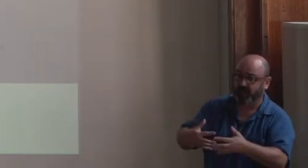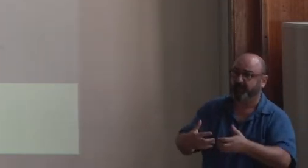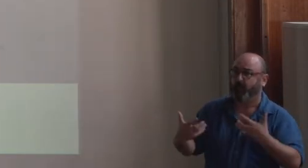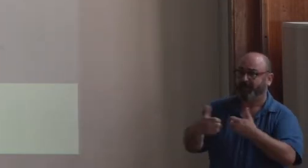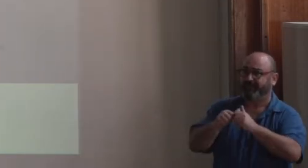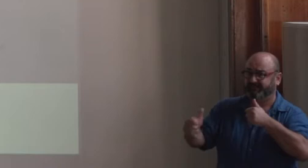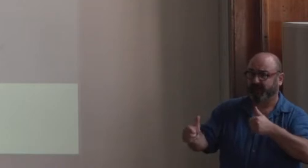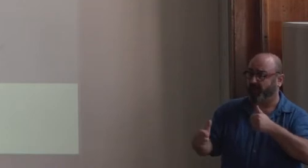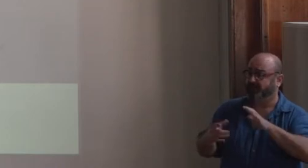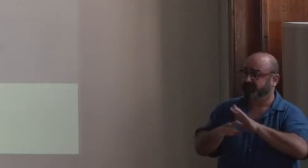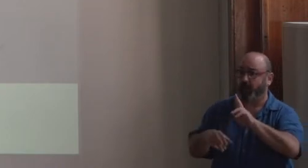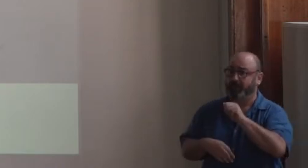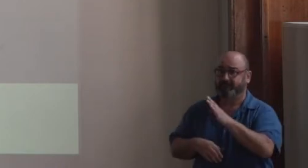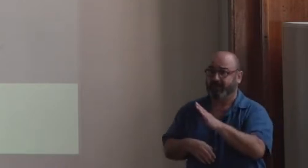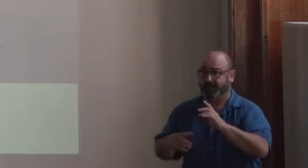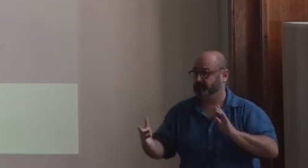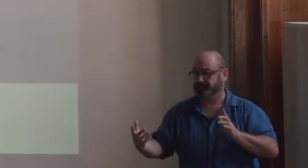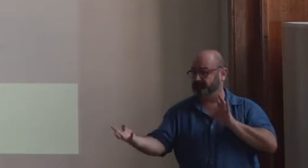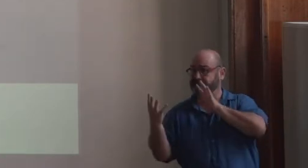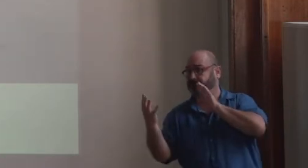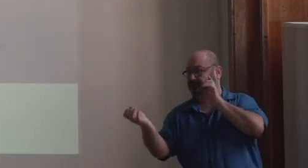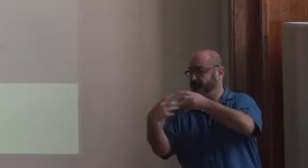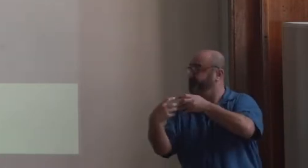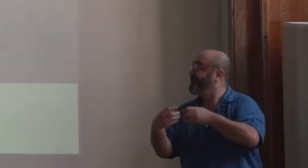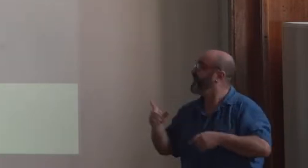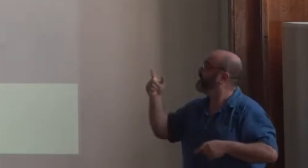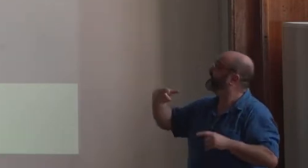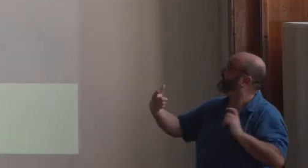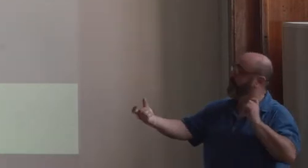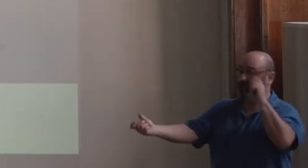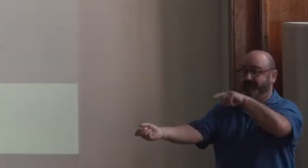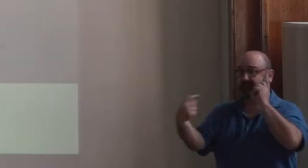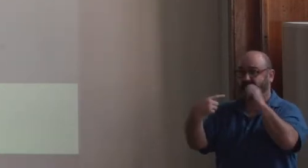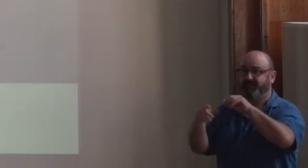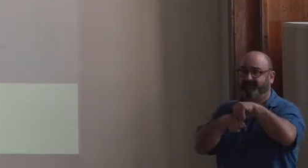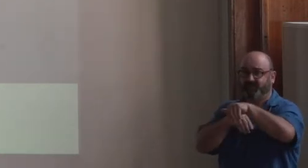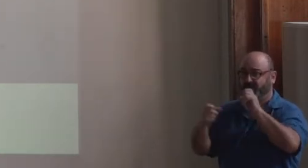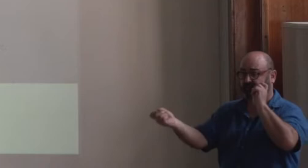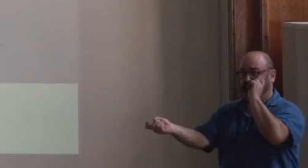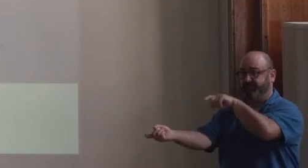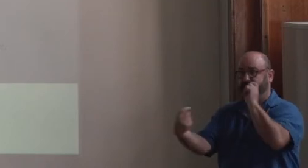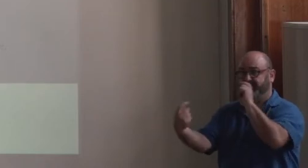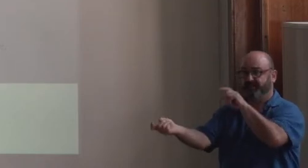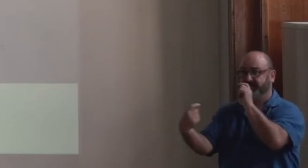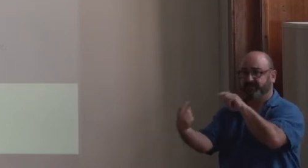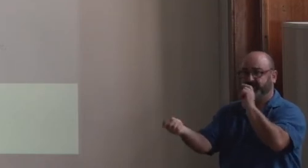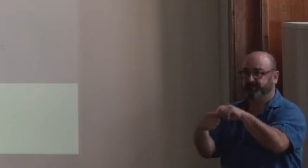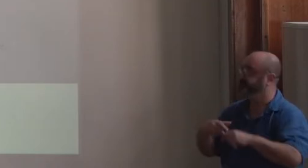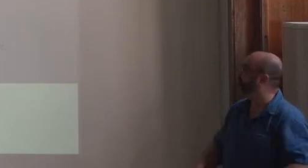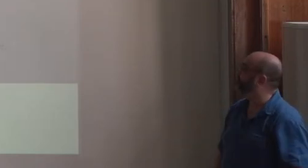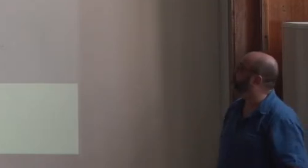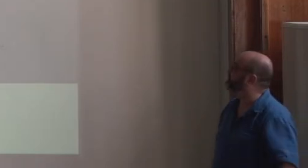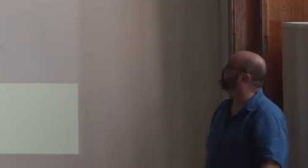devoir mettre le câble USB entre les deux. Et vous avez aussi la fonctionnalité d'envoyer des fichiers, donc uploader des fichiers sur la puce ou les télécharger pour les